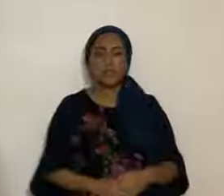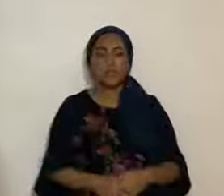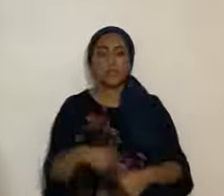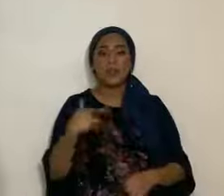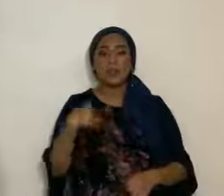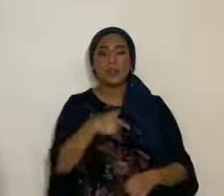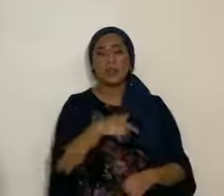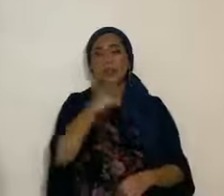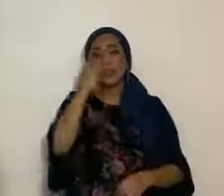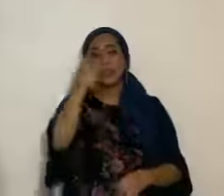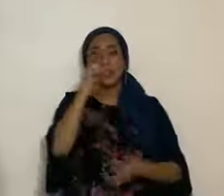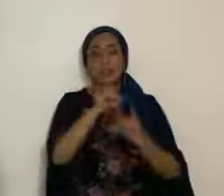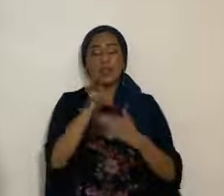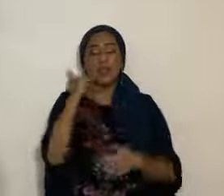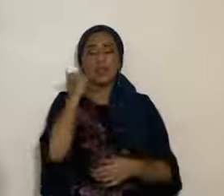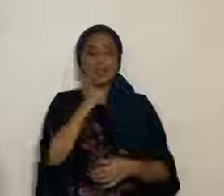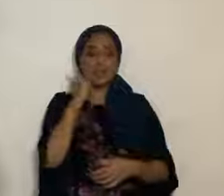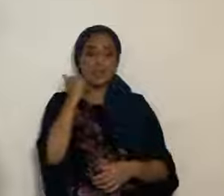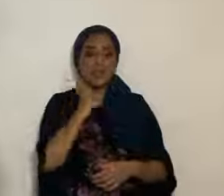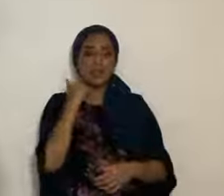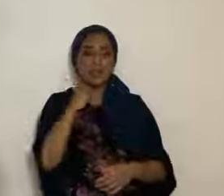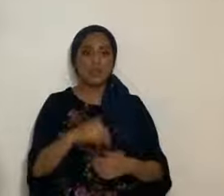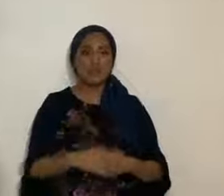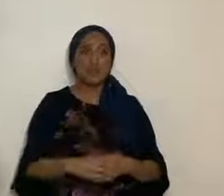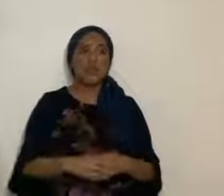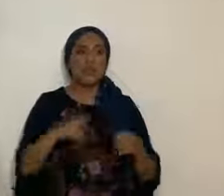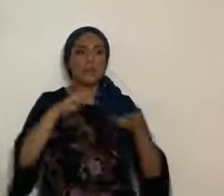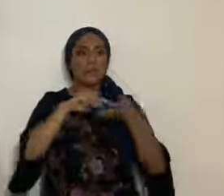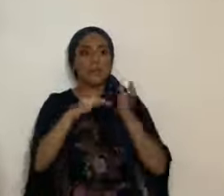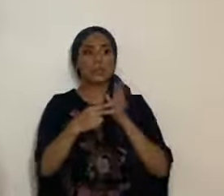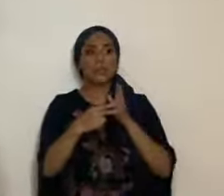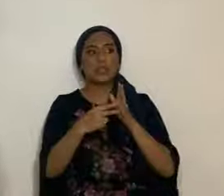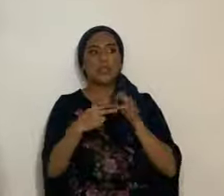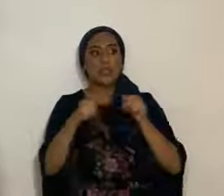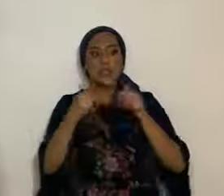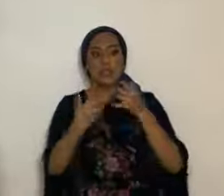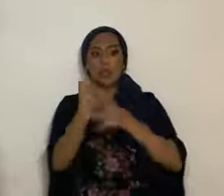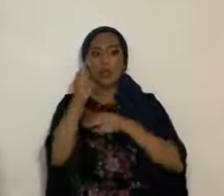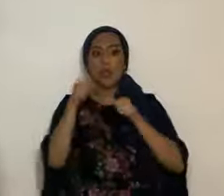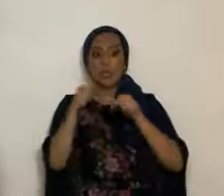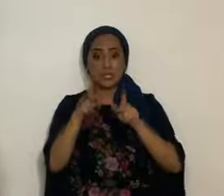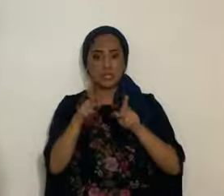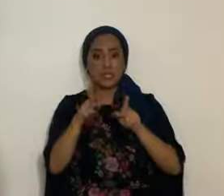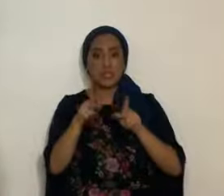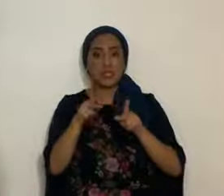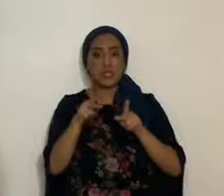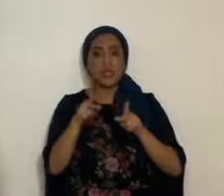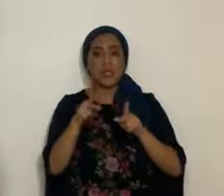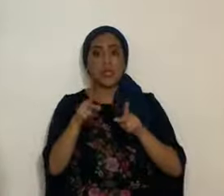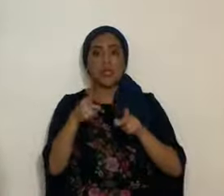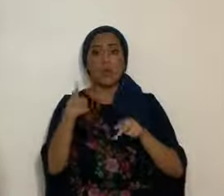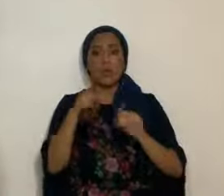entendemos que cada día representa una oportunidad nueva de servir al Rey de